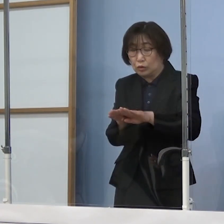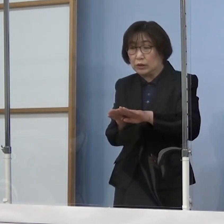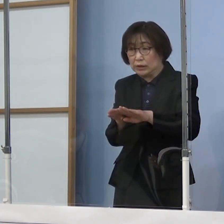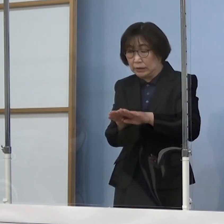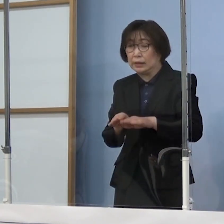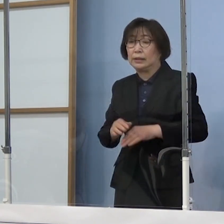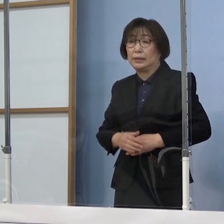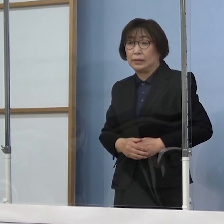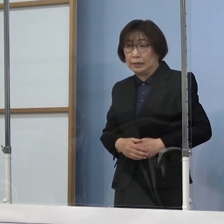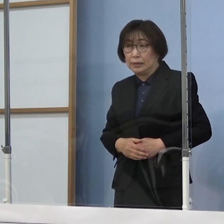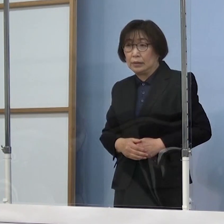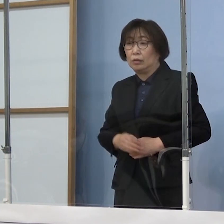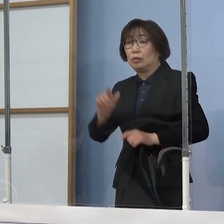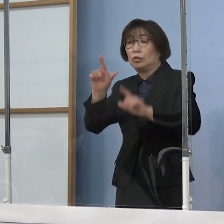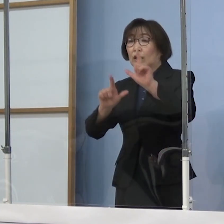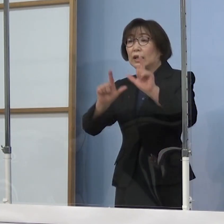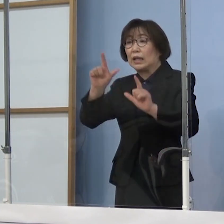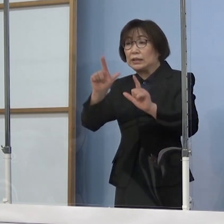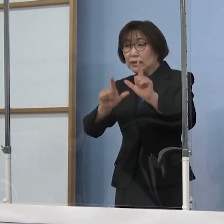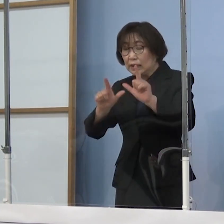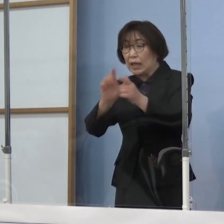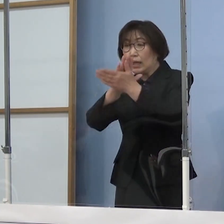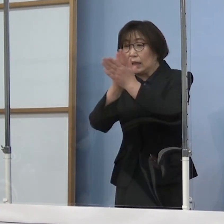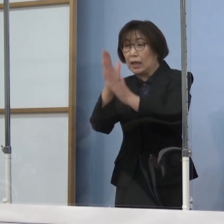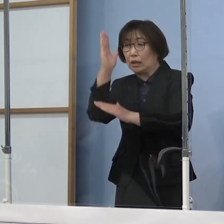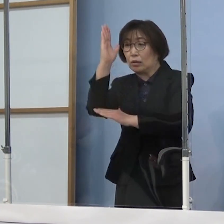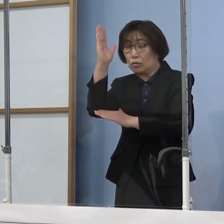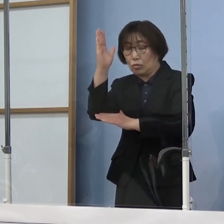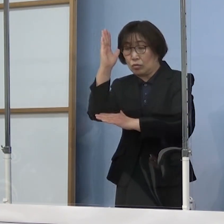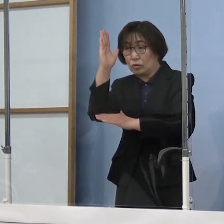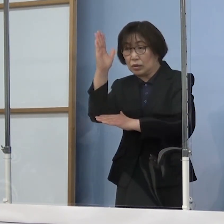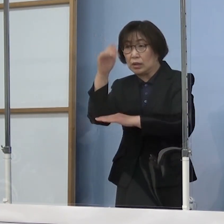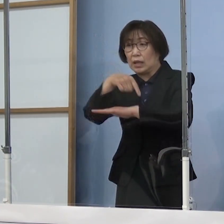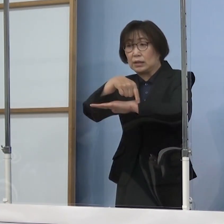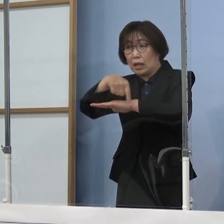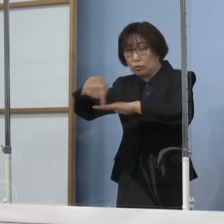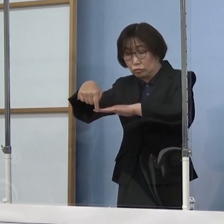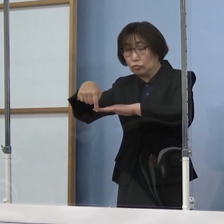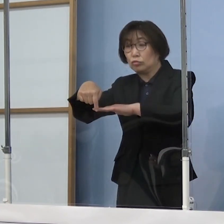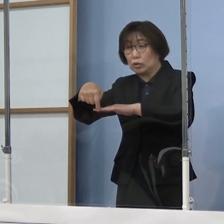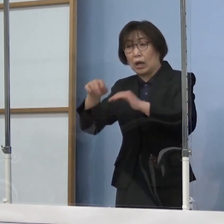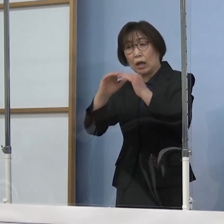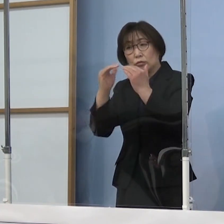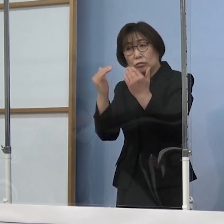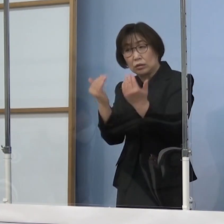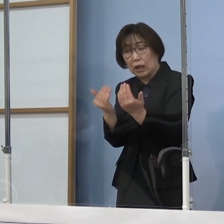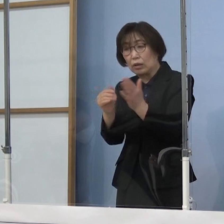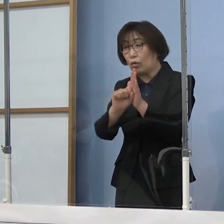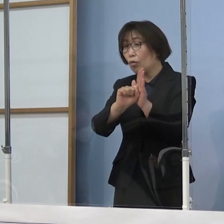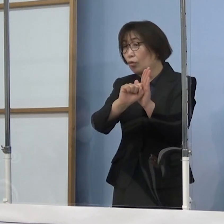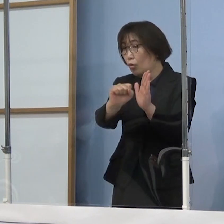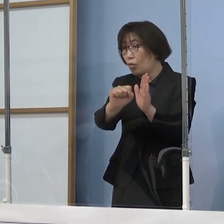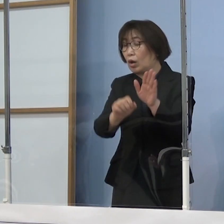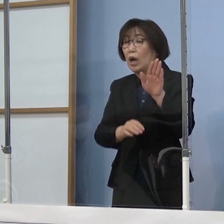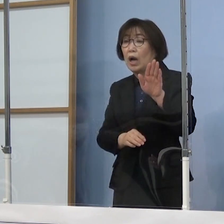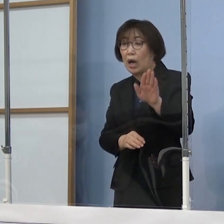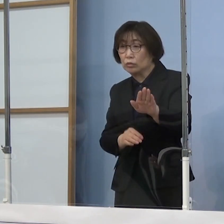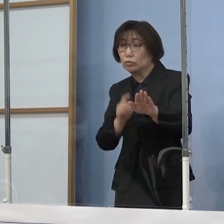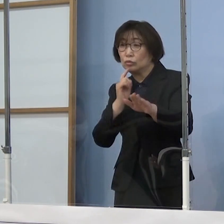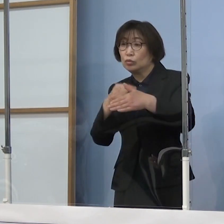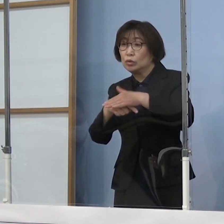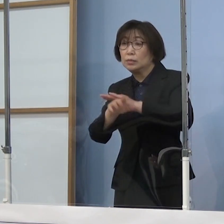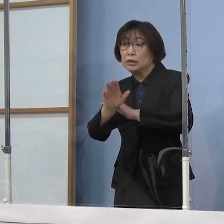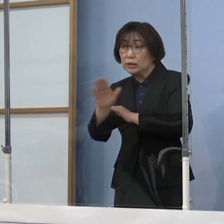こうした形で県の施策といったものが一定の効果を発動しているということで、まあ、今